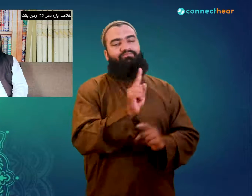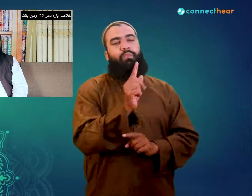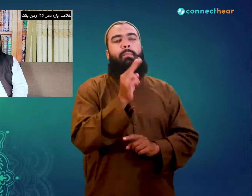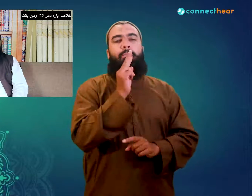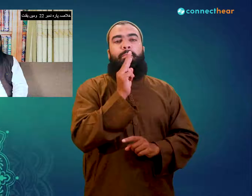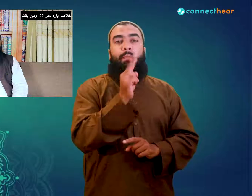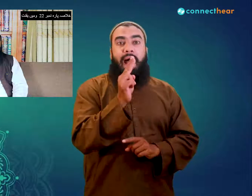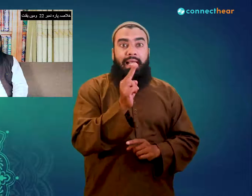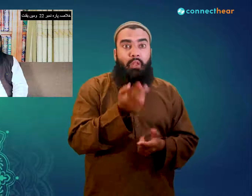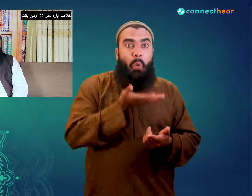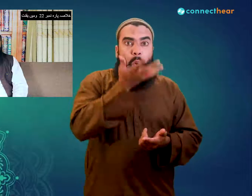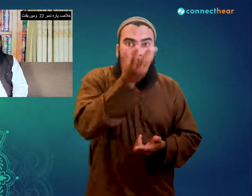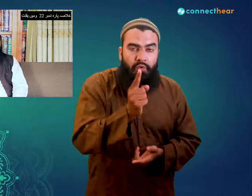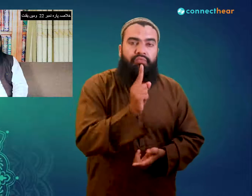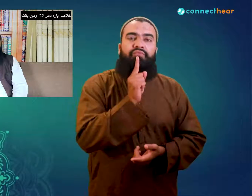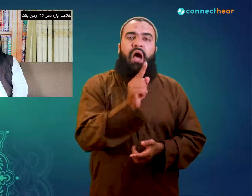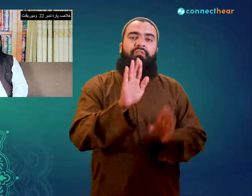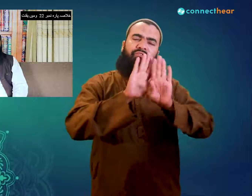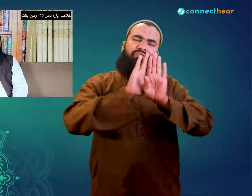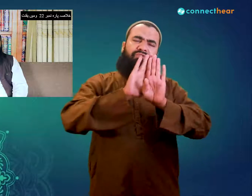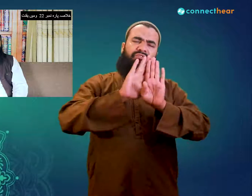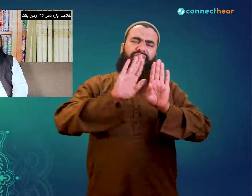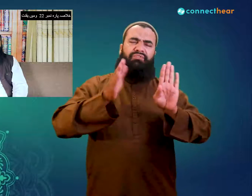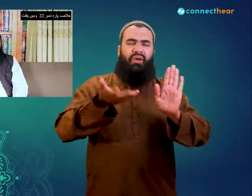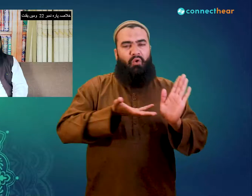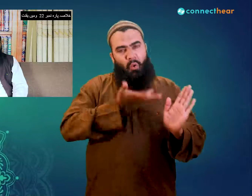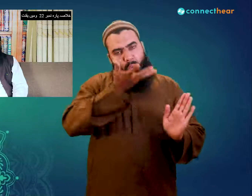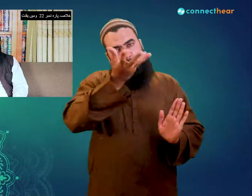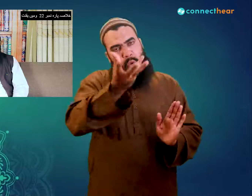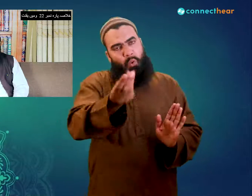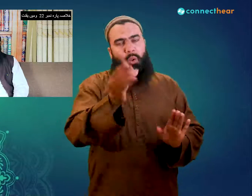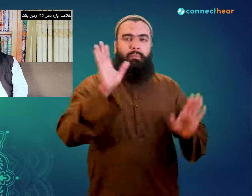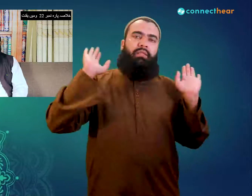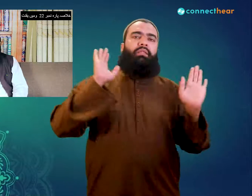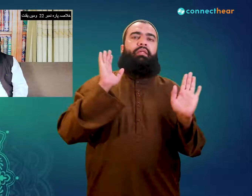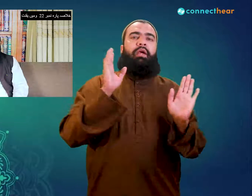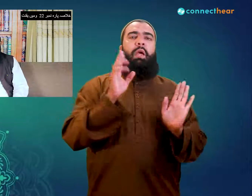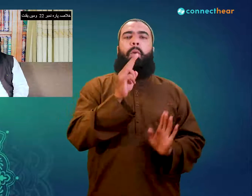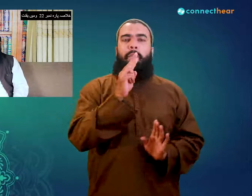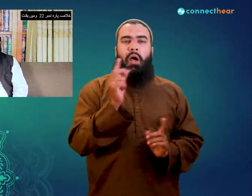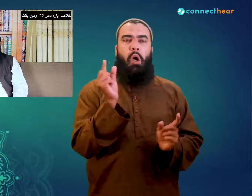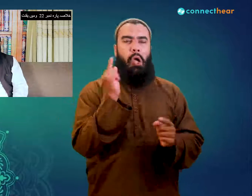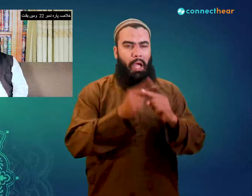اس بات کے مطلب اور مفہوم کو سمجھنے میں آسانی ہو۔